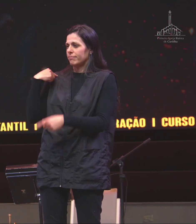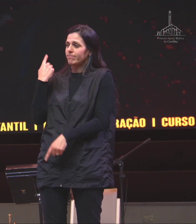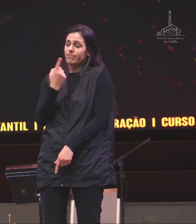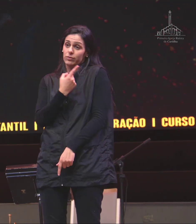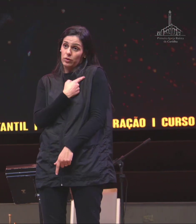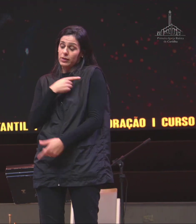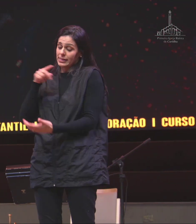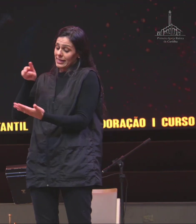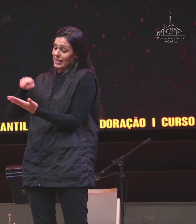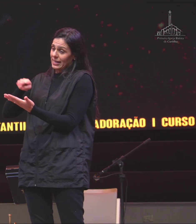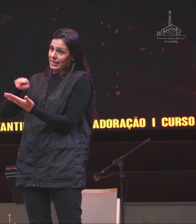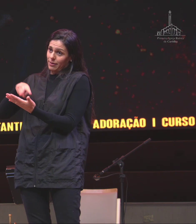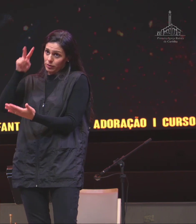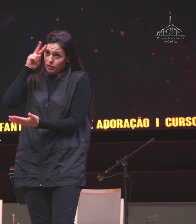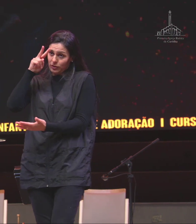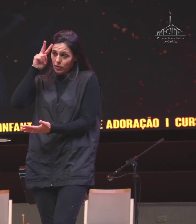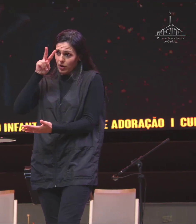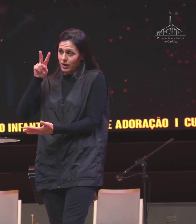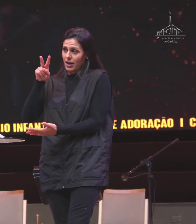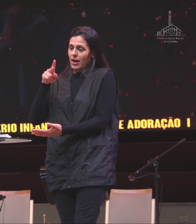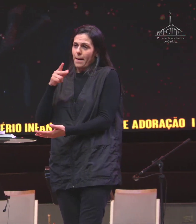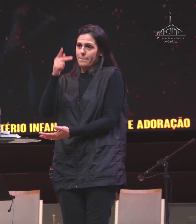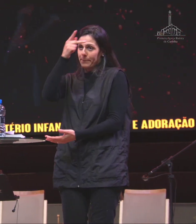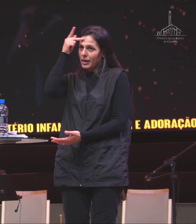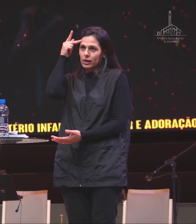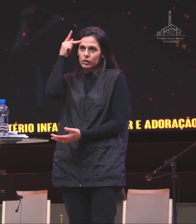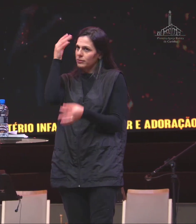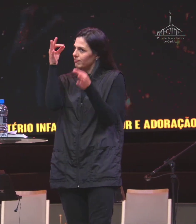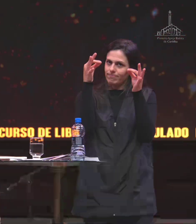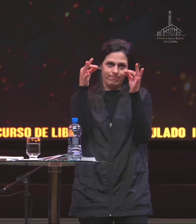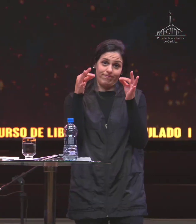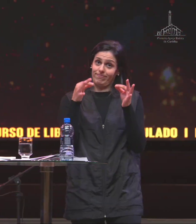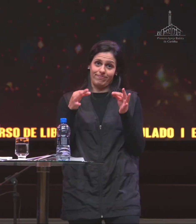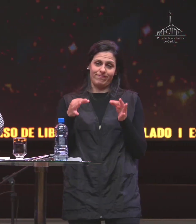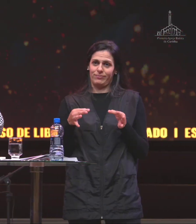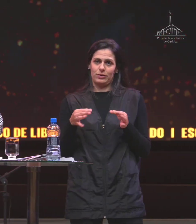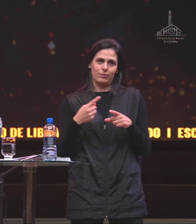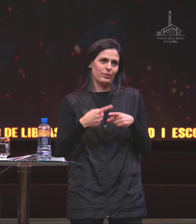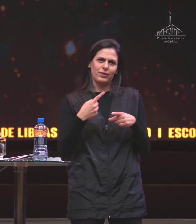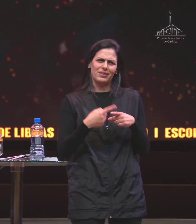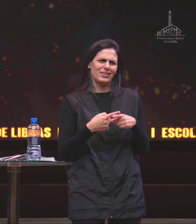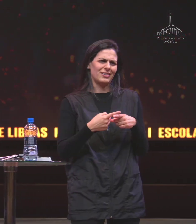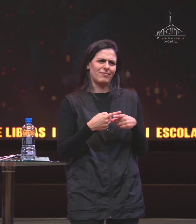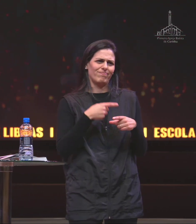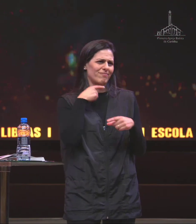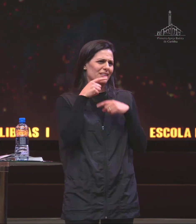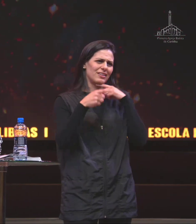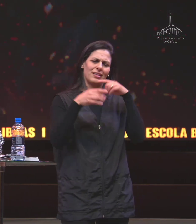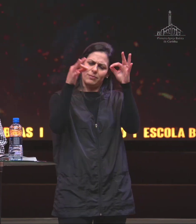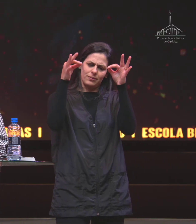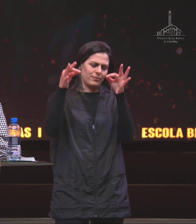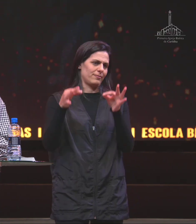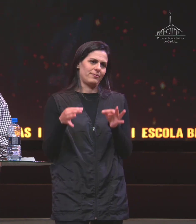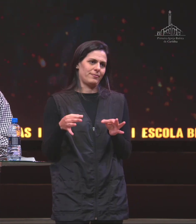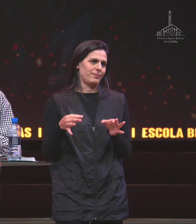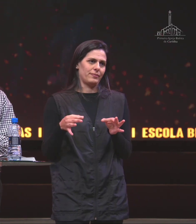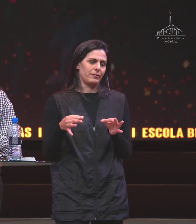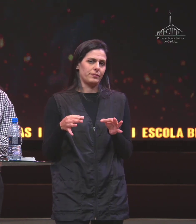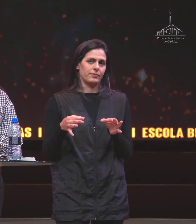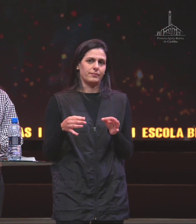história é uma das formas de ensino mais antigas, né? Certa vez na minha célula,